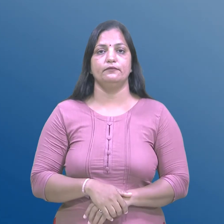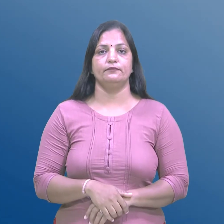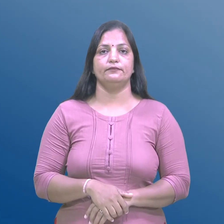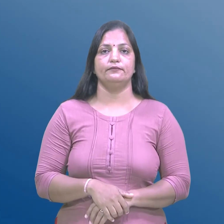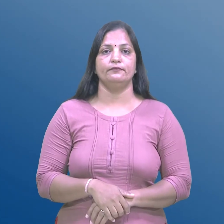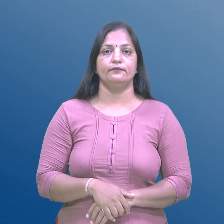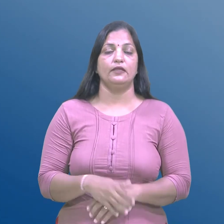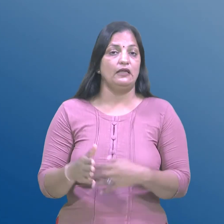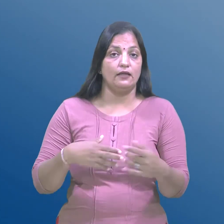કે